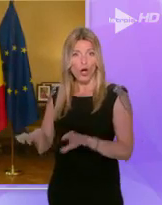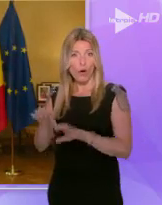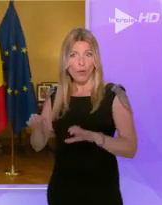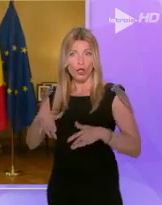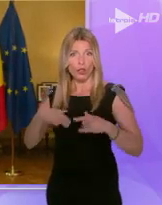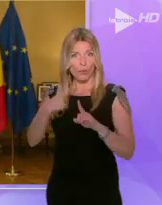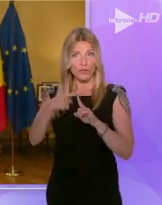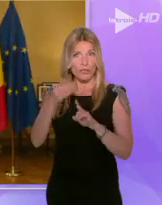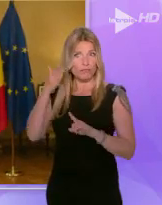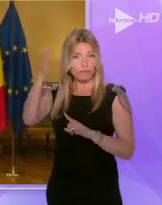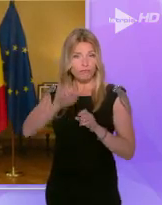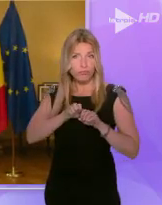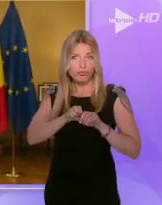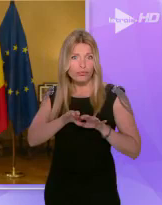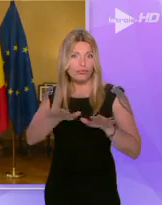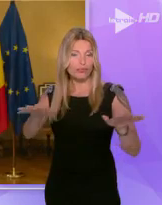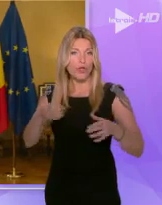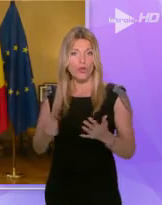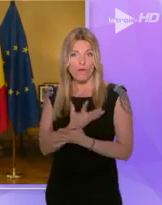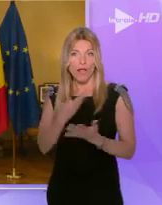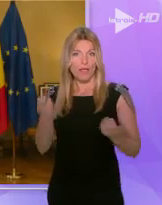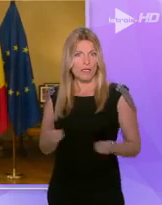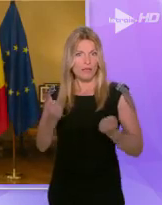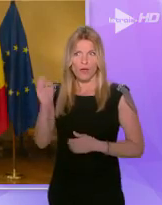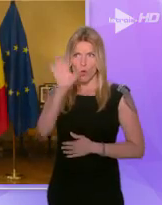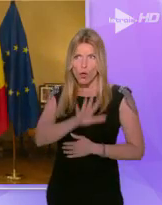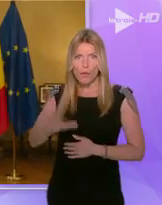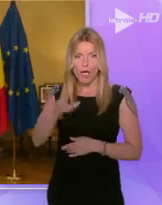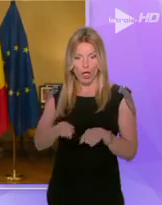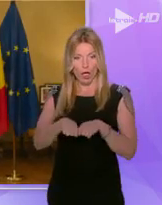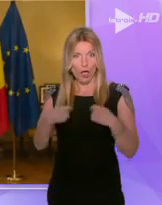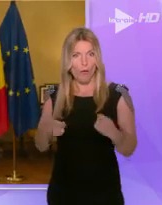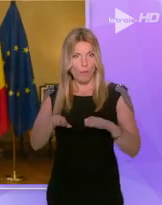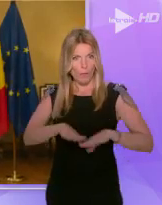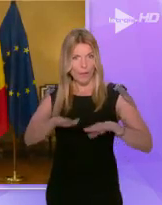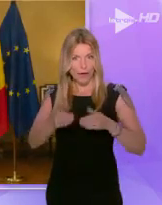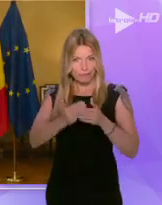l'emploi. Une nouvelle dynamique européenne semble prendre forme.